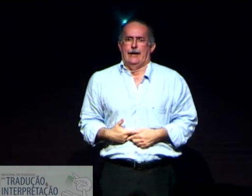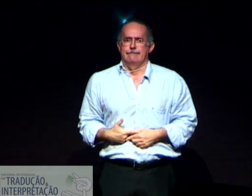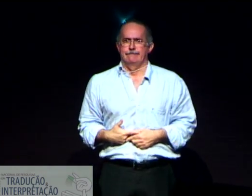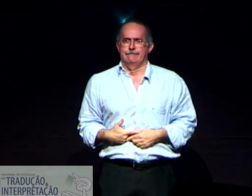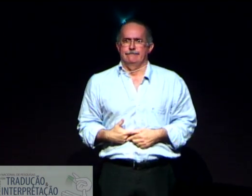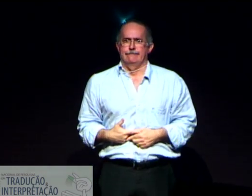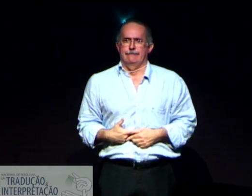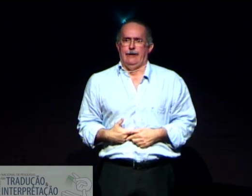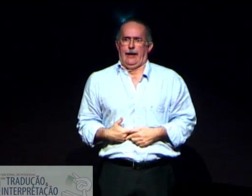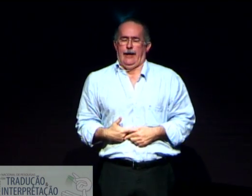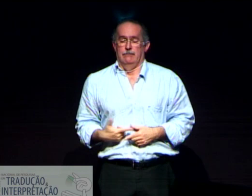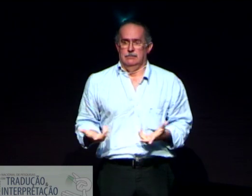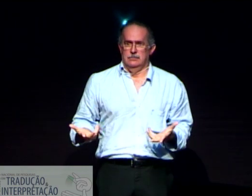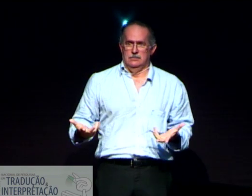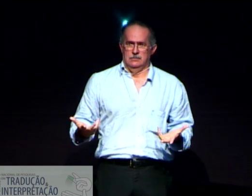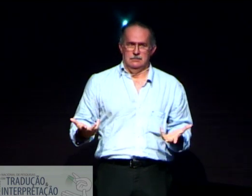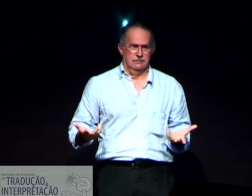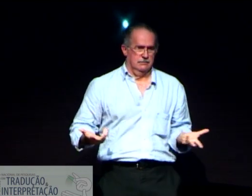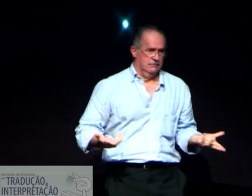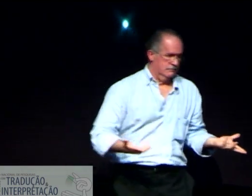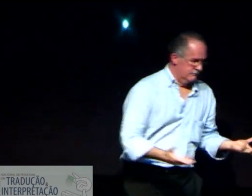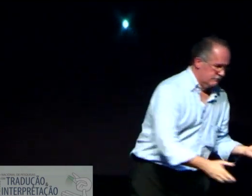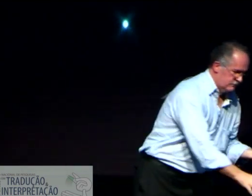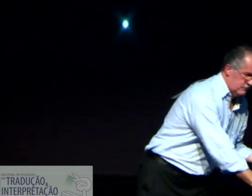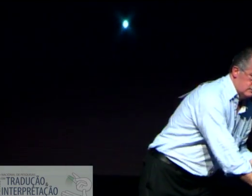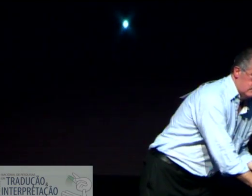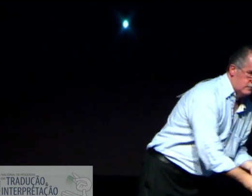A imagem é mais ou menos como essa que eu estou apresentando.